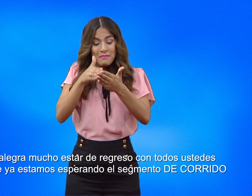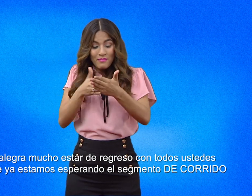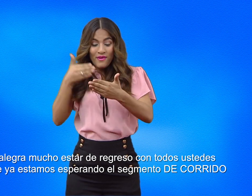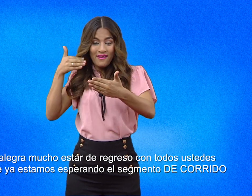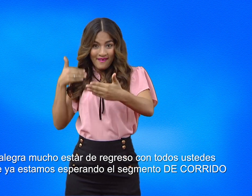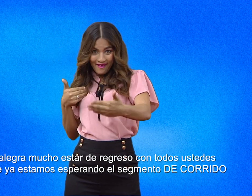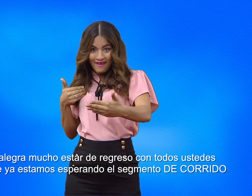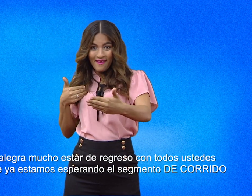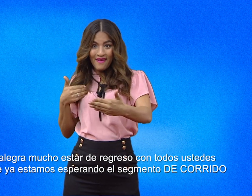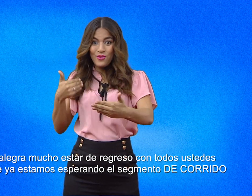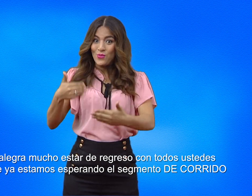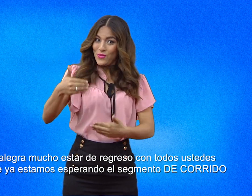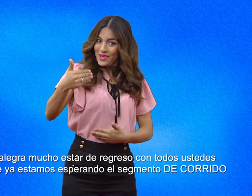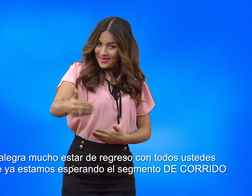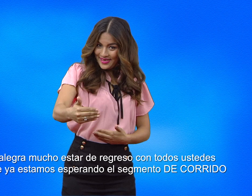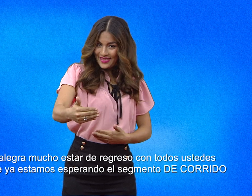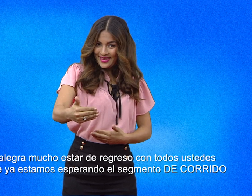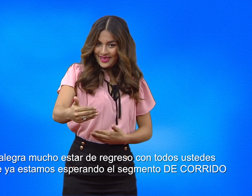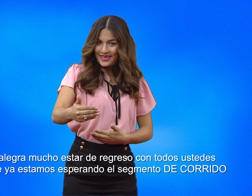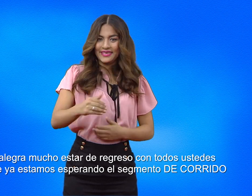segmento de corrido.